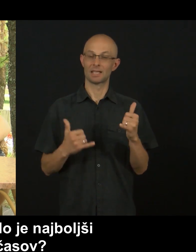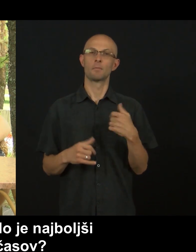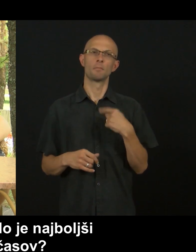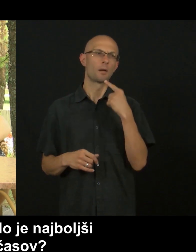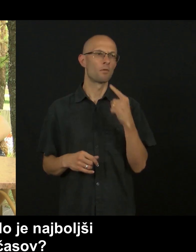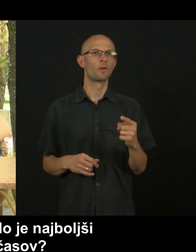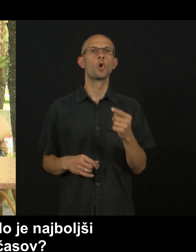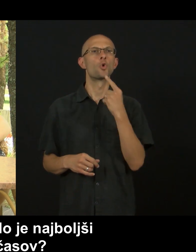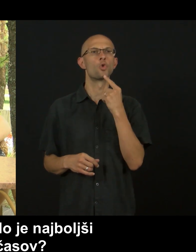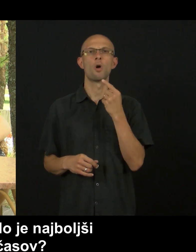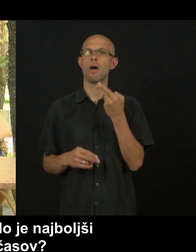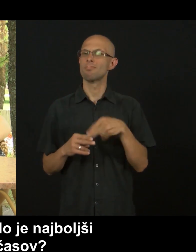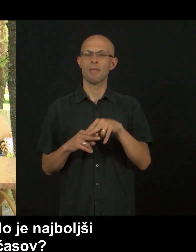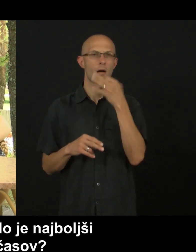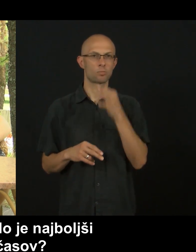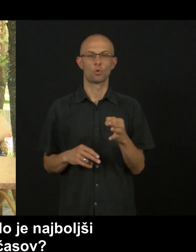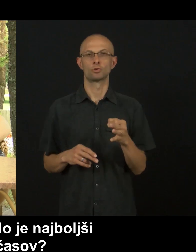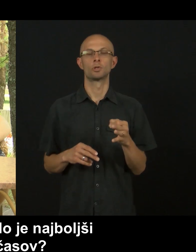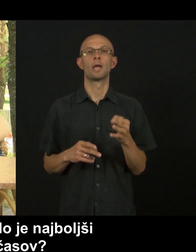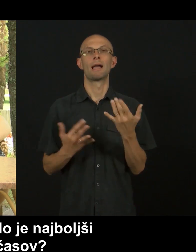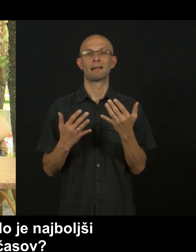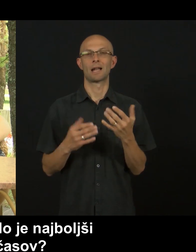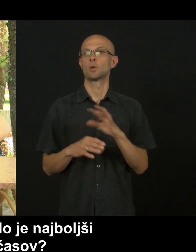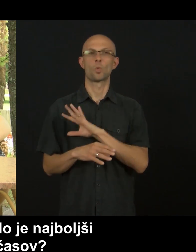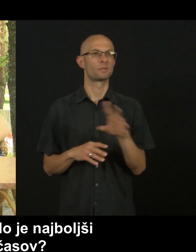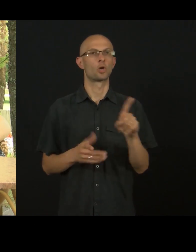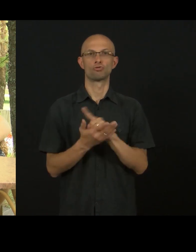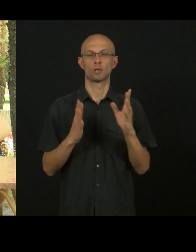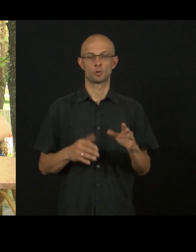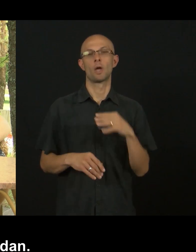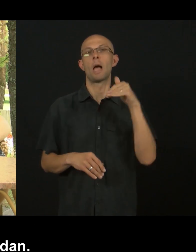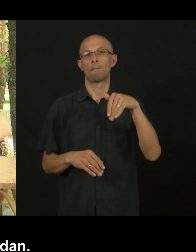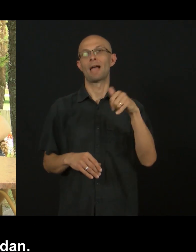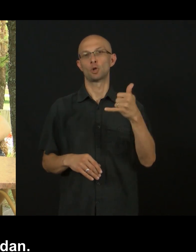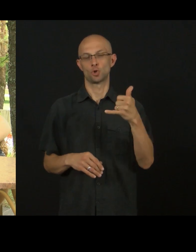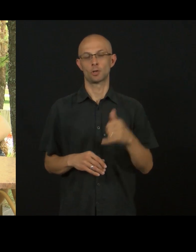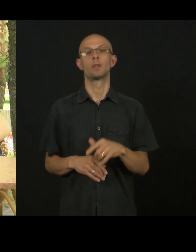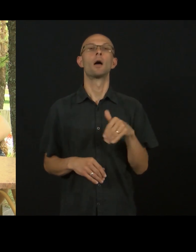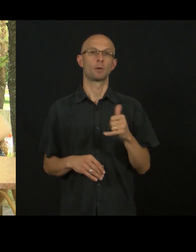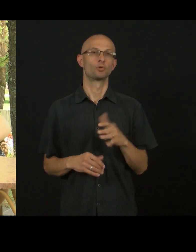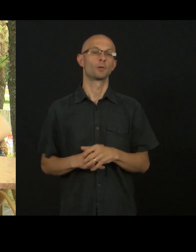Zdaj pa mi poveče, kdo je najboljši igralec vseh časov? Michael Jordan.